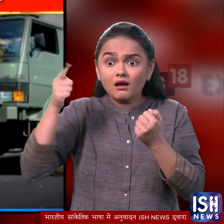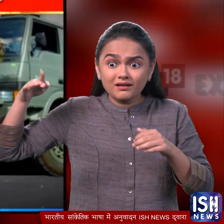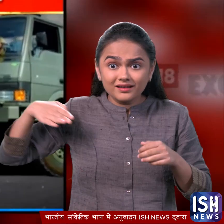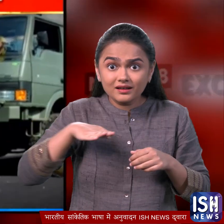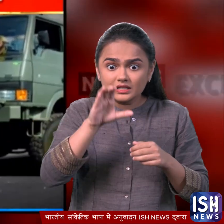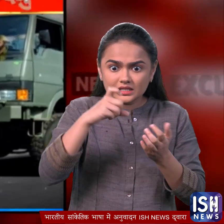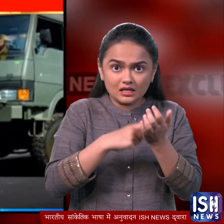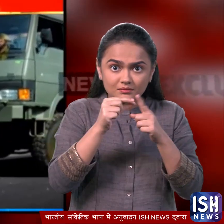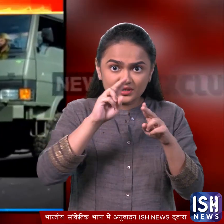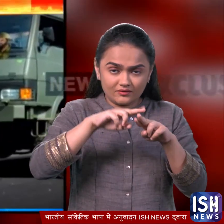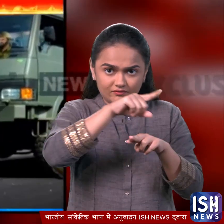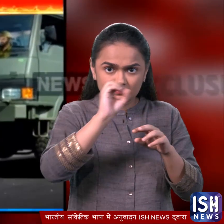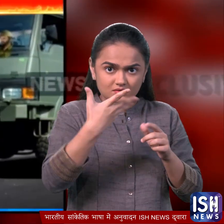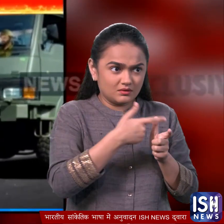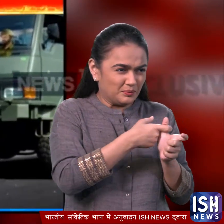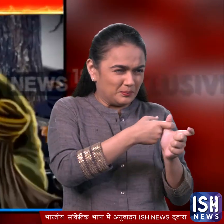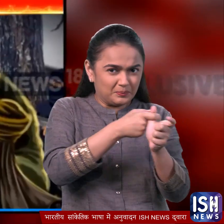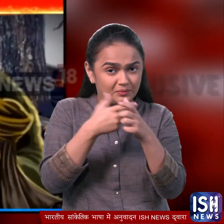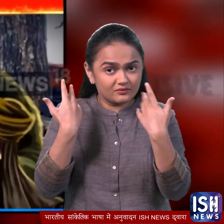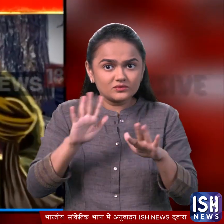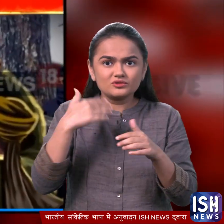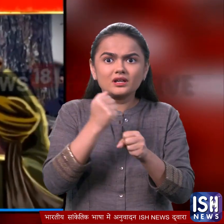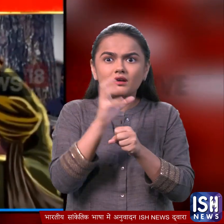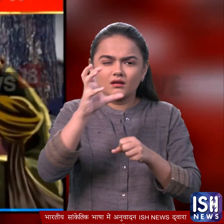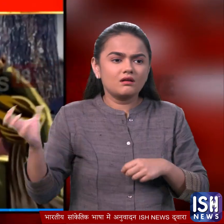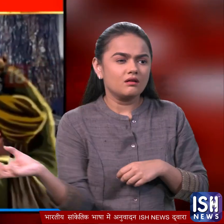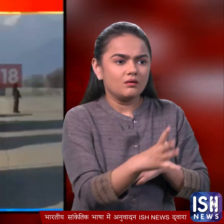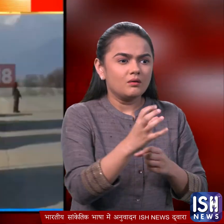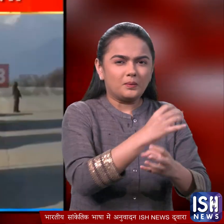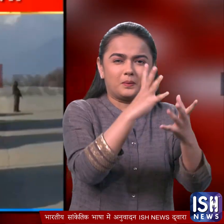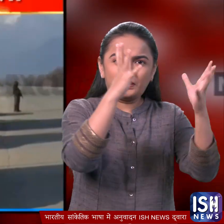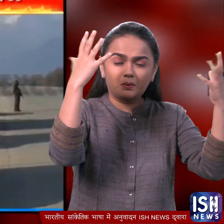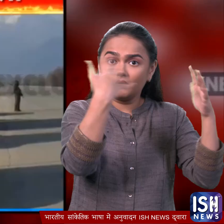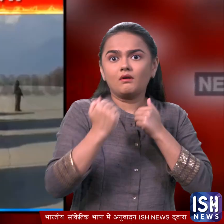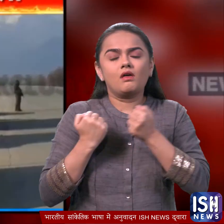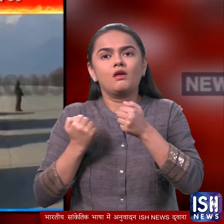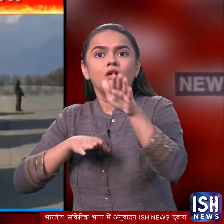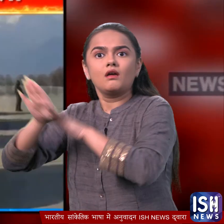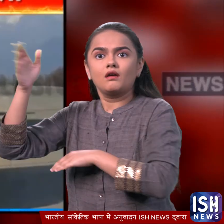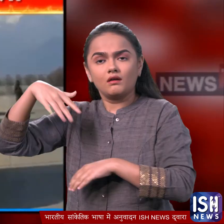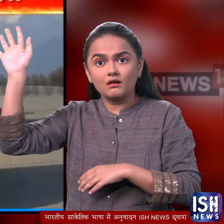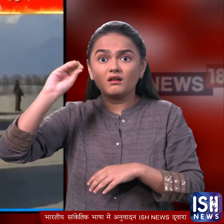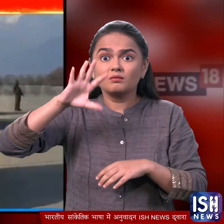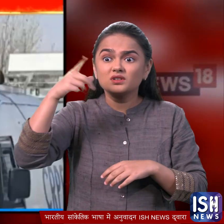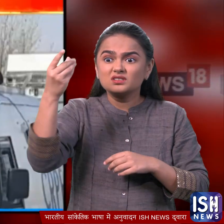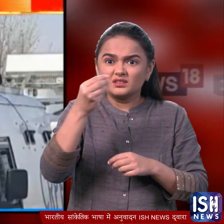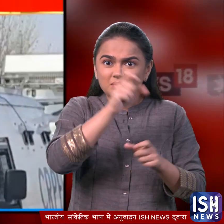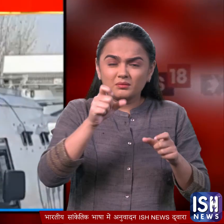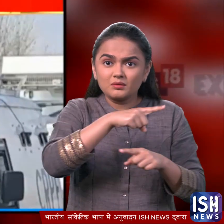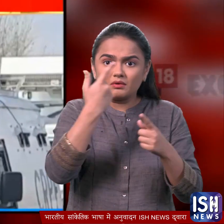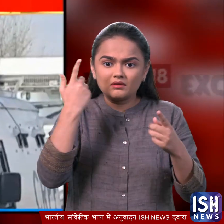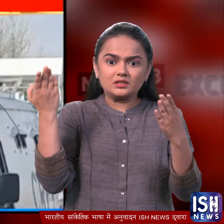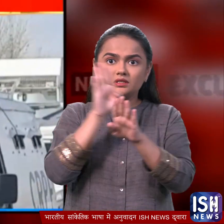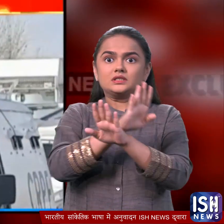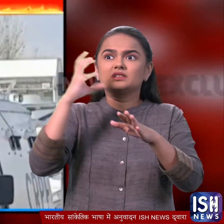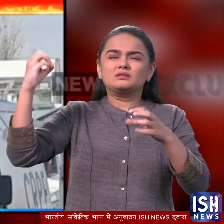आए आतंकियों ने पहले सीआरपीएफ के बंकर पर फायरिंग की और फिर ग्रेनेड फेंककर भाग निकले, जिनको पकड़ने के मकसद से हथियारों से लैस जवान कुछ